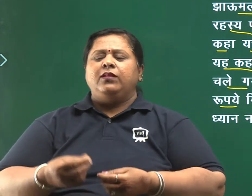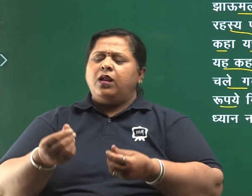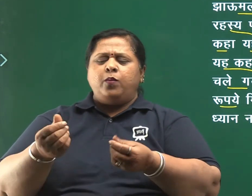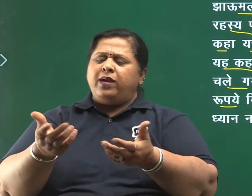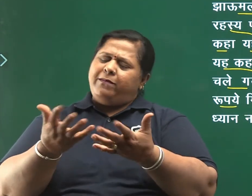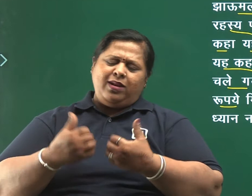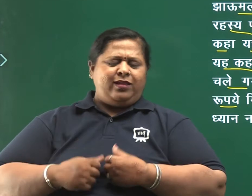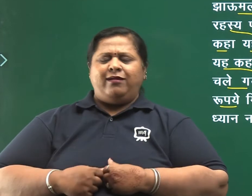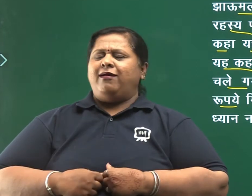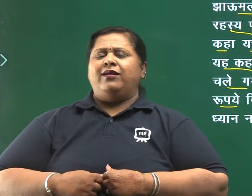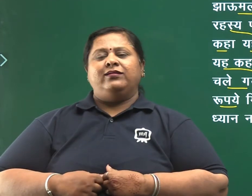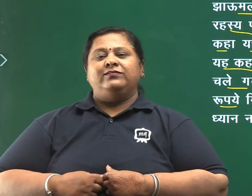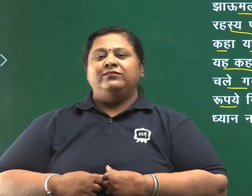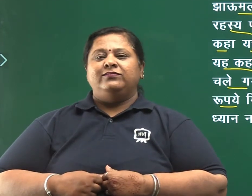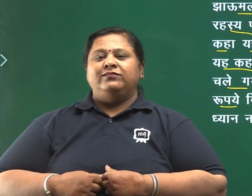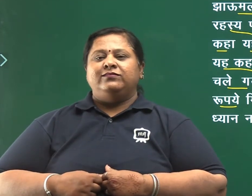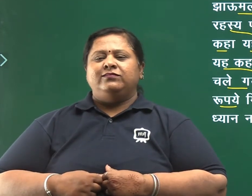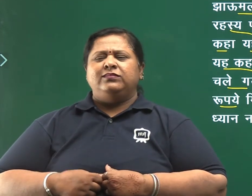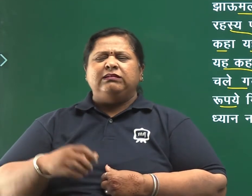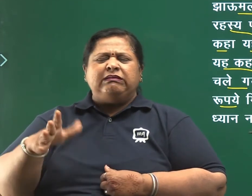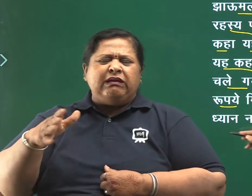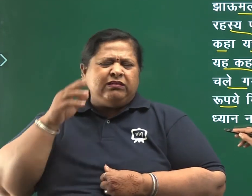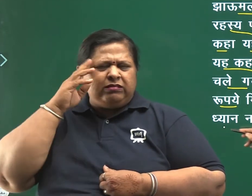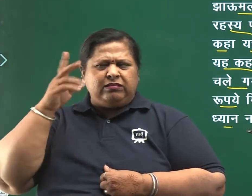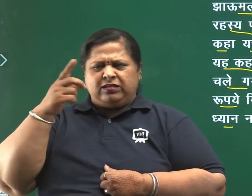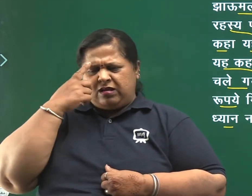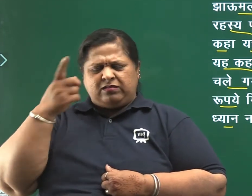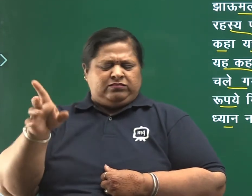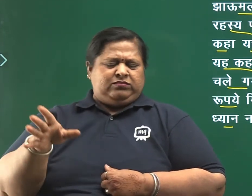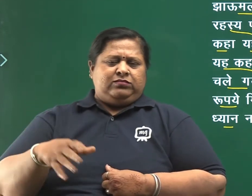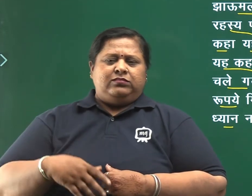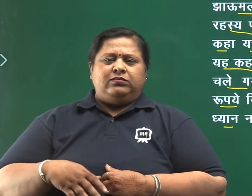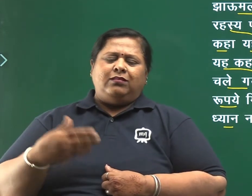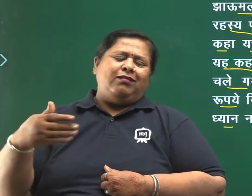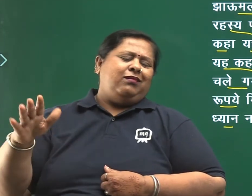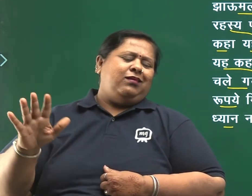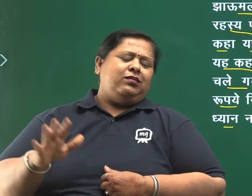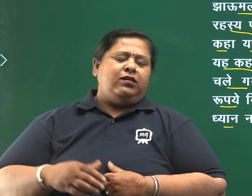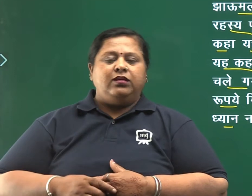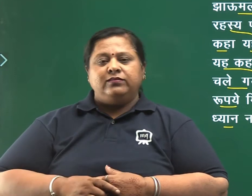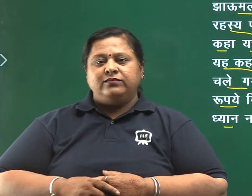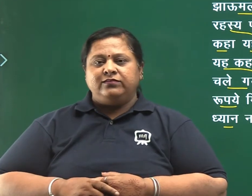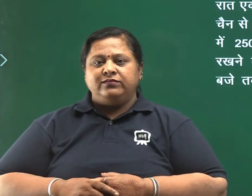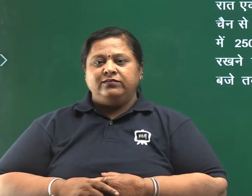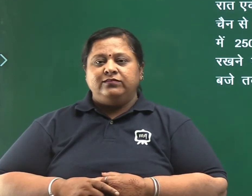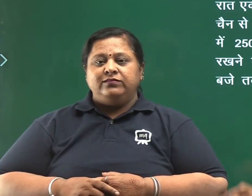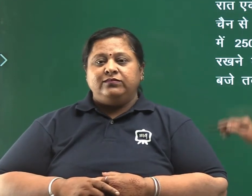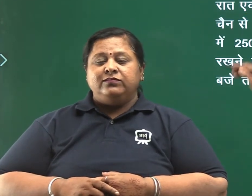रुपया मिलने के कारण ज़्यादा ध्यान नहीं दिया।